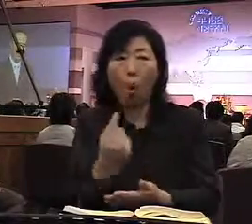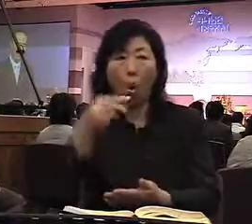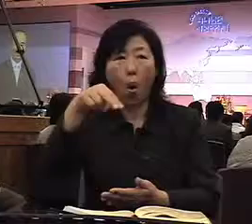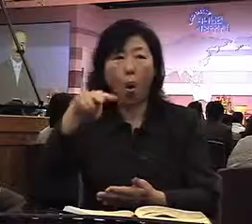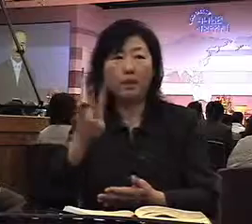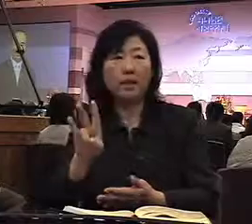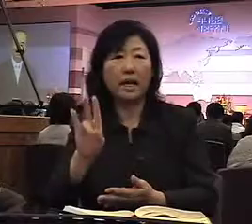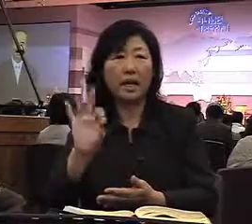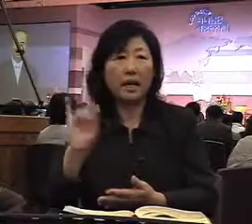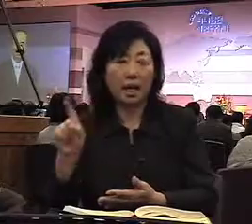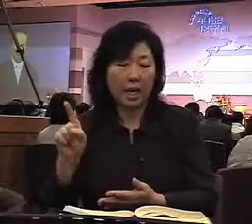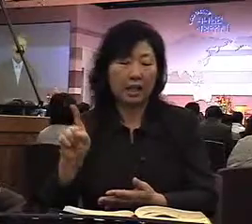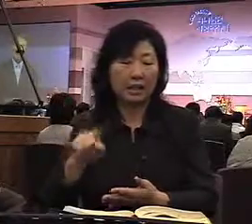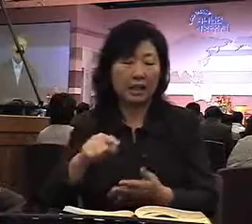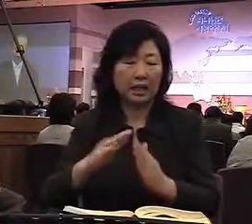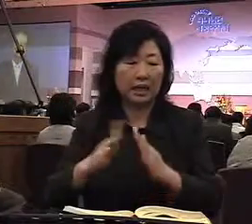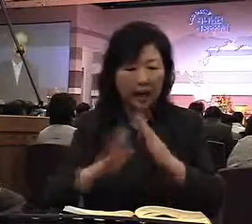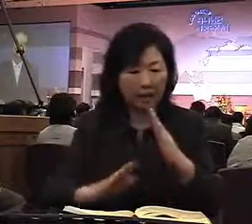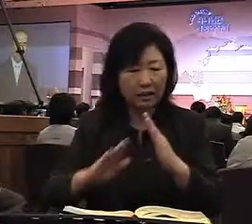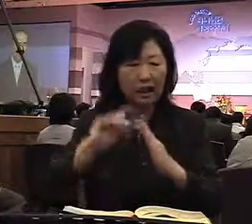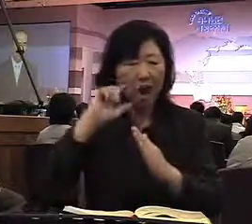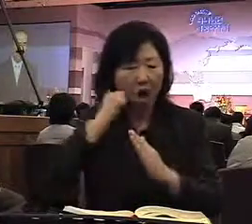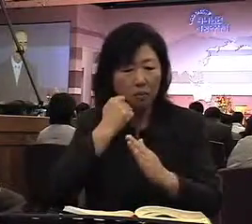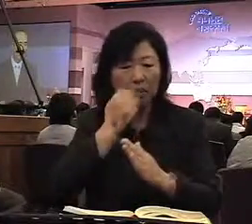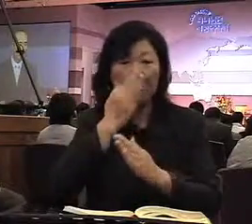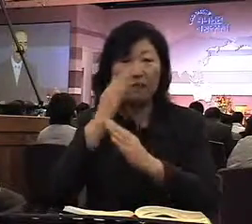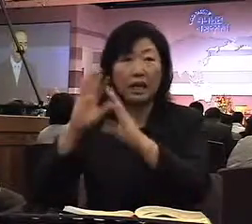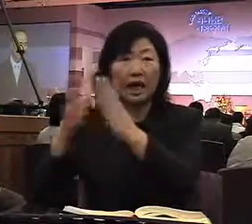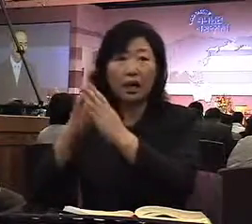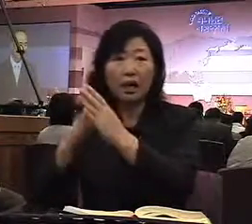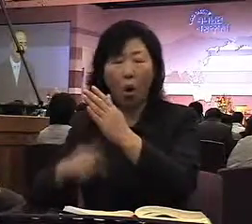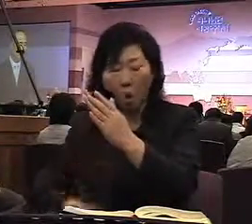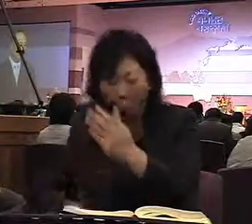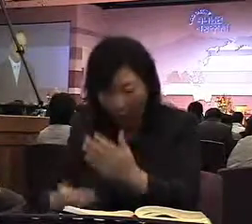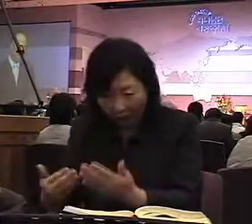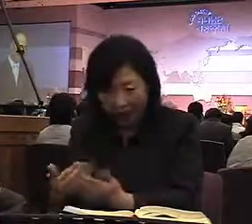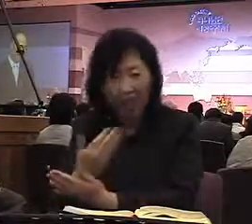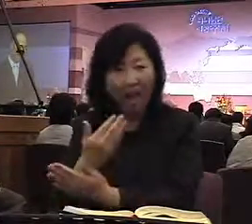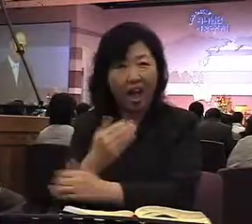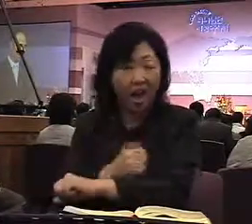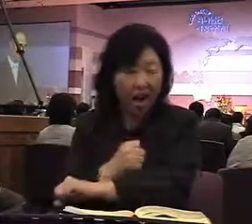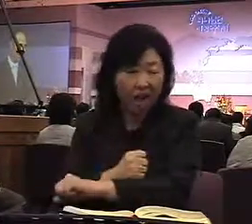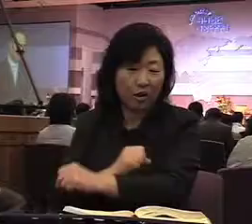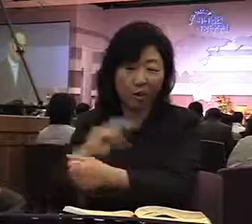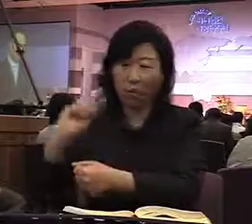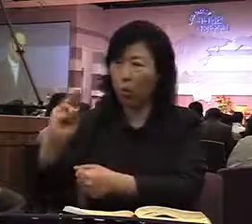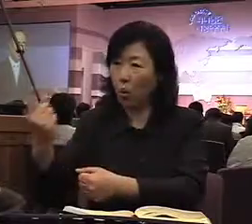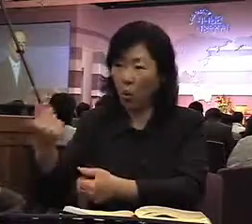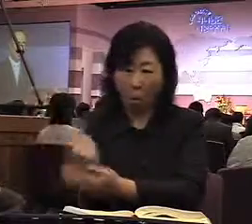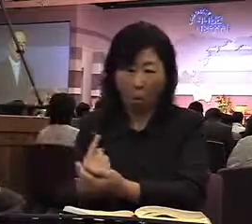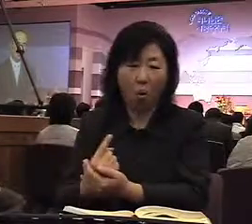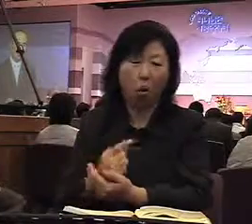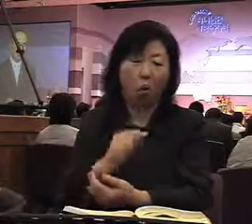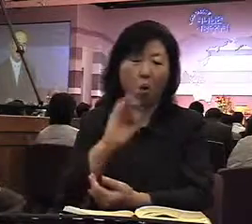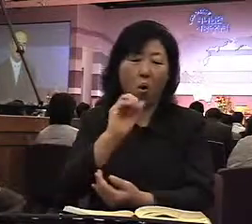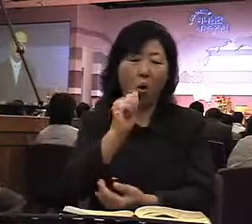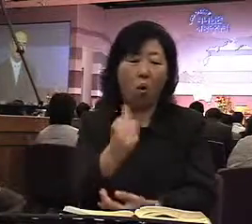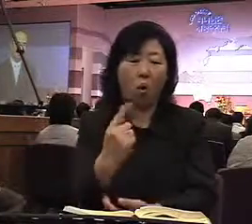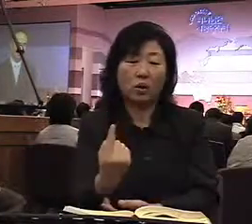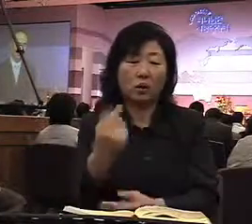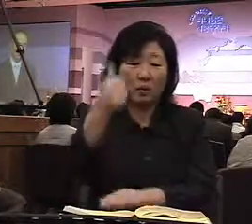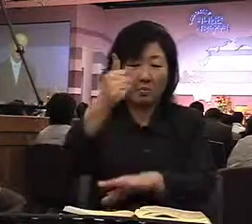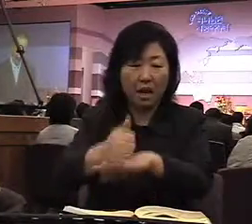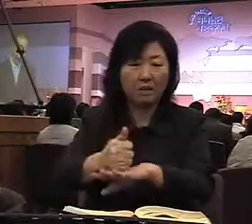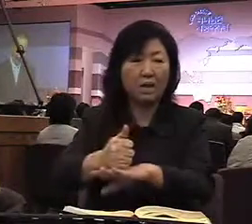자기 가정의 어려움을 통해서 이스라엘에게 회개하고 돌아오라고 하는 호세아서의 마지막